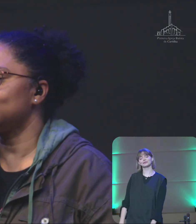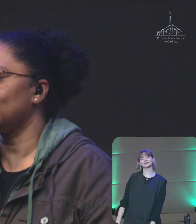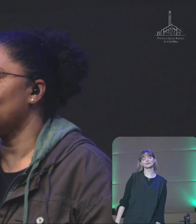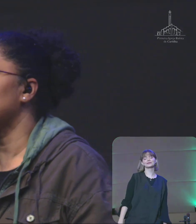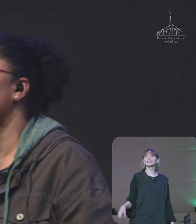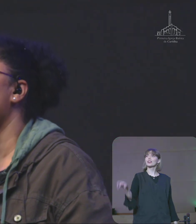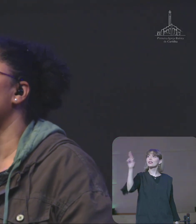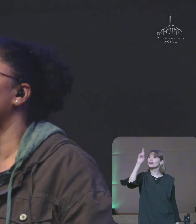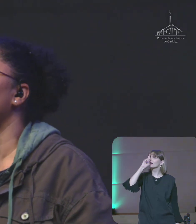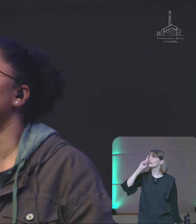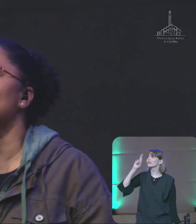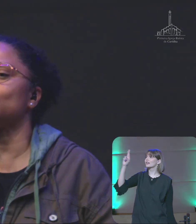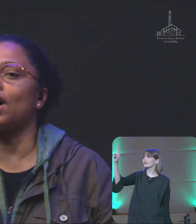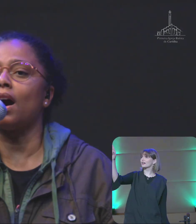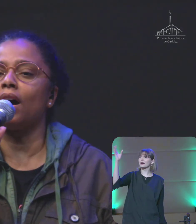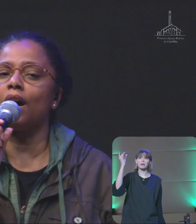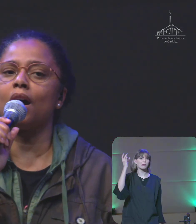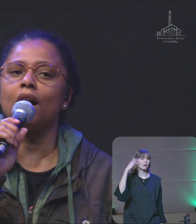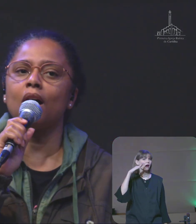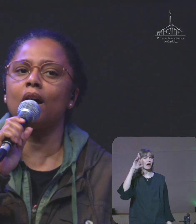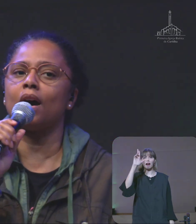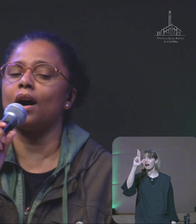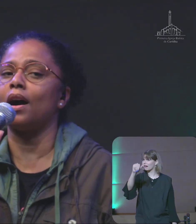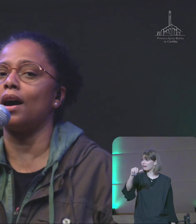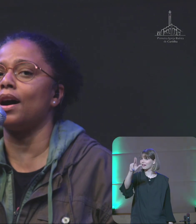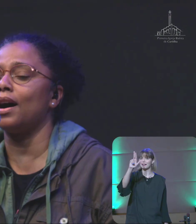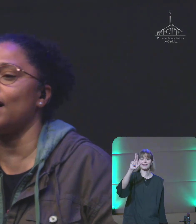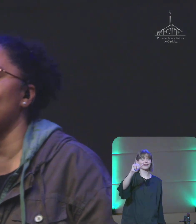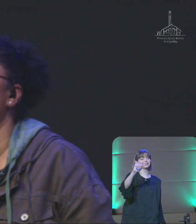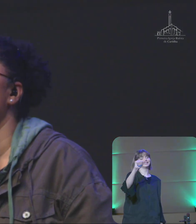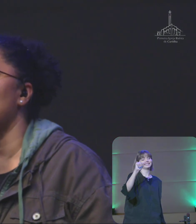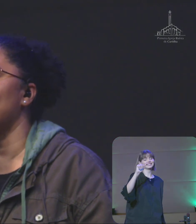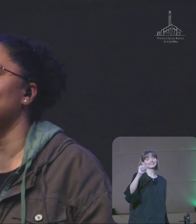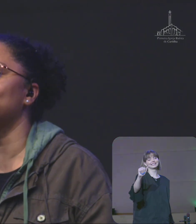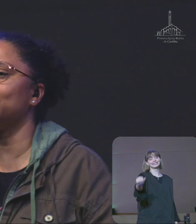O Senhor nunca me deixou.